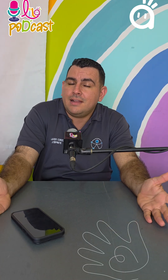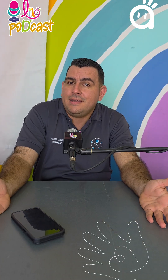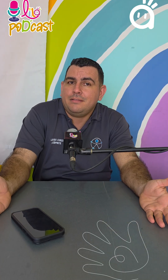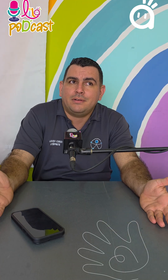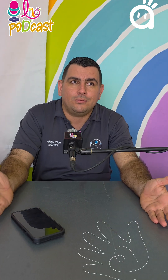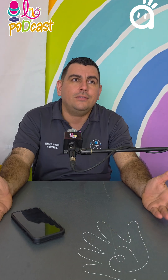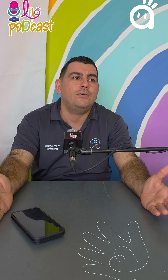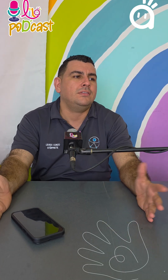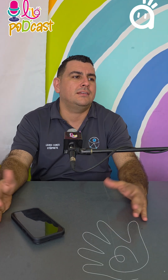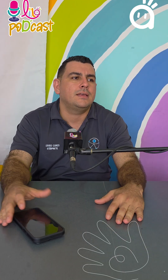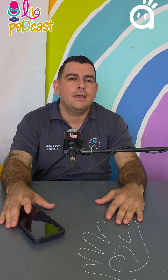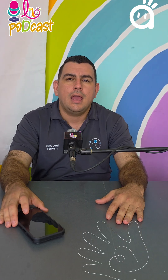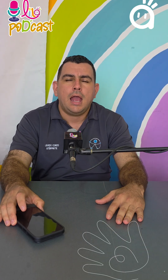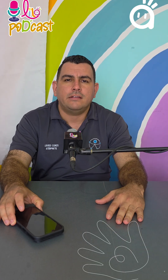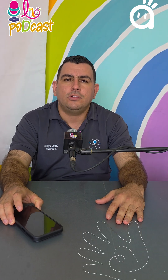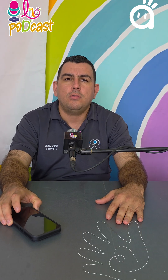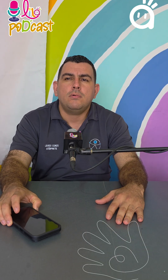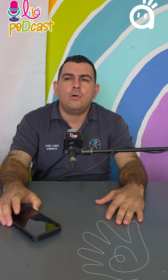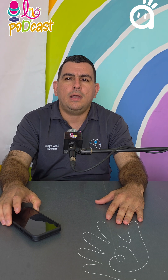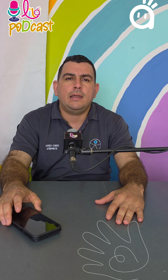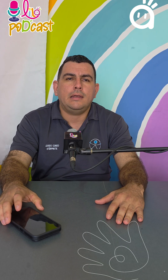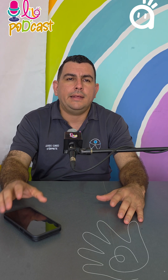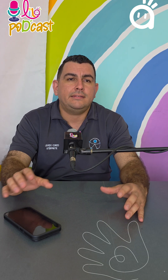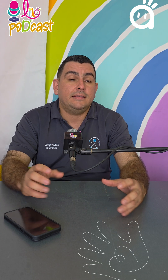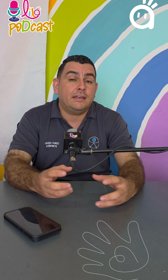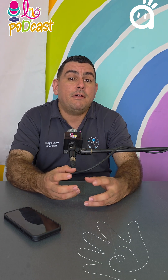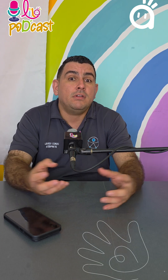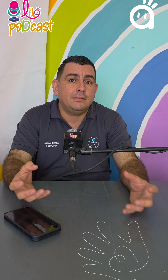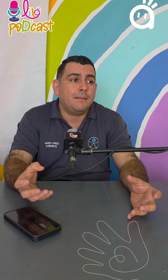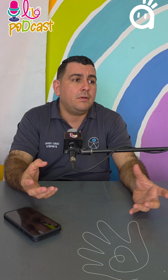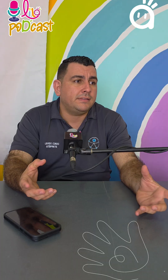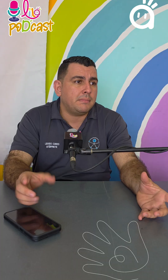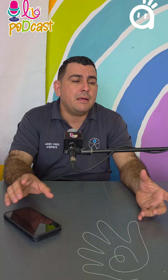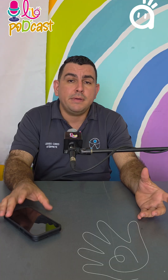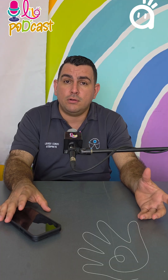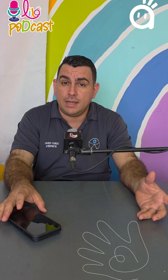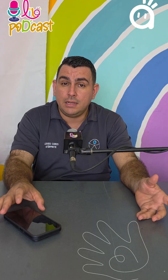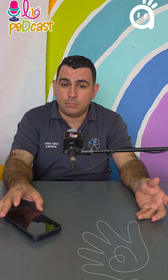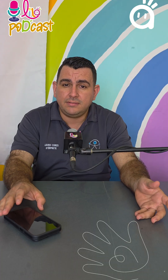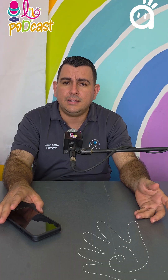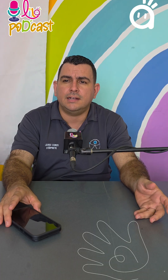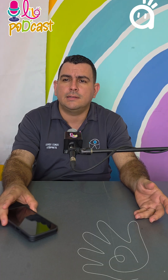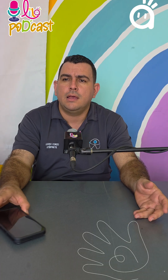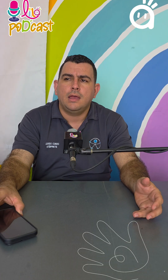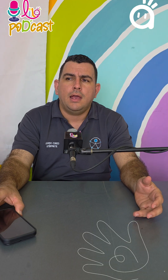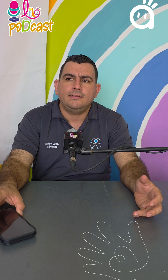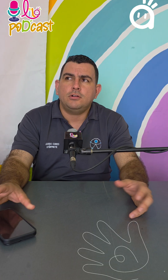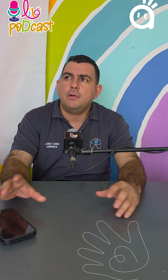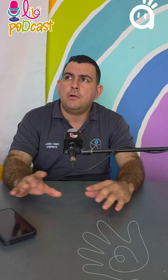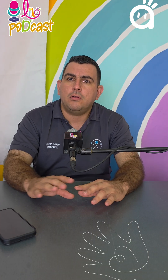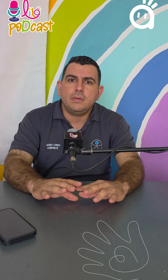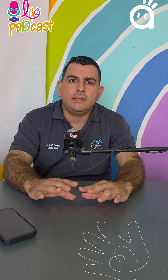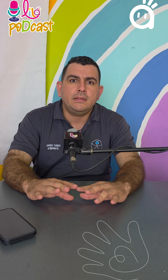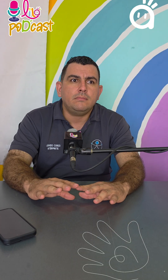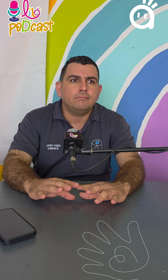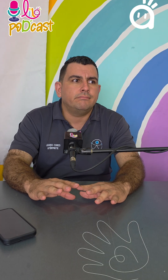oficial de las personas sordas, así como y está favorecida por el tema de las minorías lingüísticas. Así como en Colombia tienen